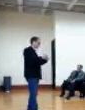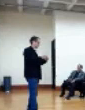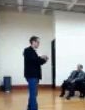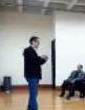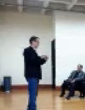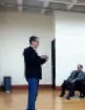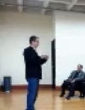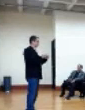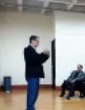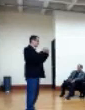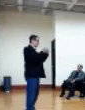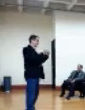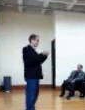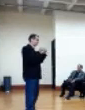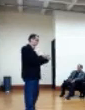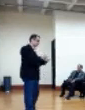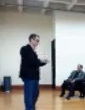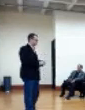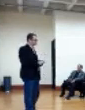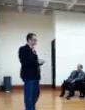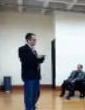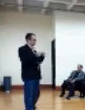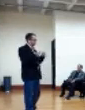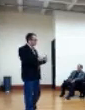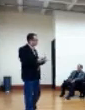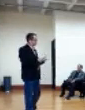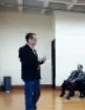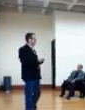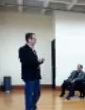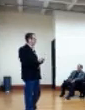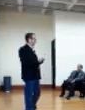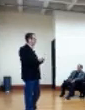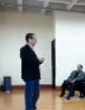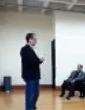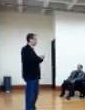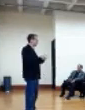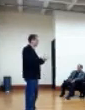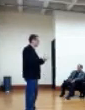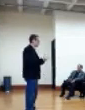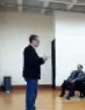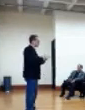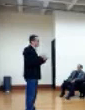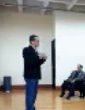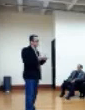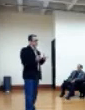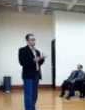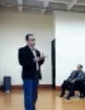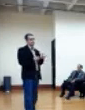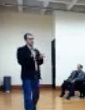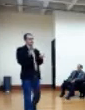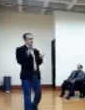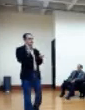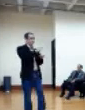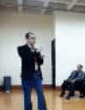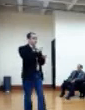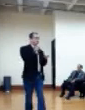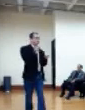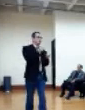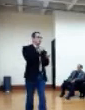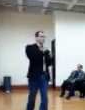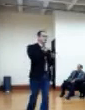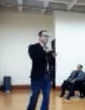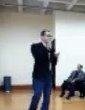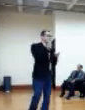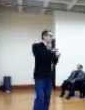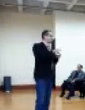Carlos. Y otro grupo de señas, el tercer grupo, que igual están mezcladas porque es una base de datos ordenada alfabéticamente,